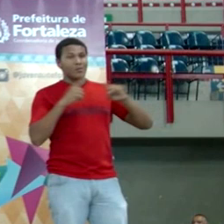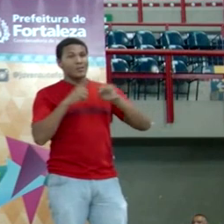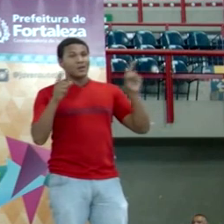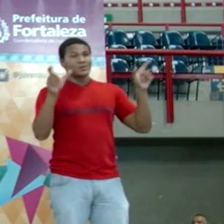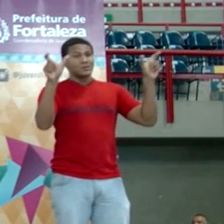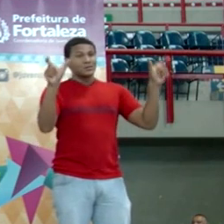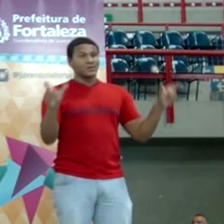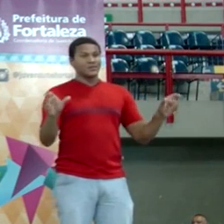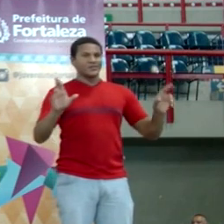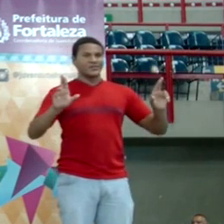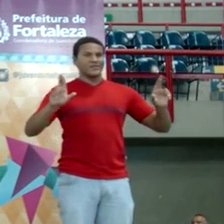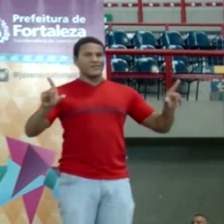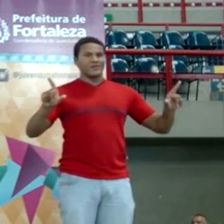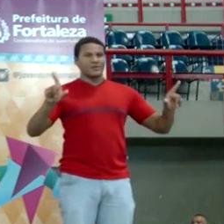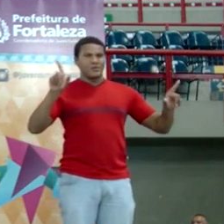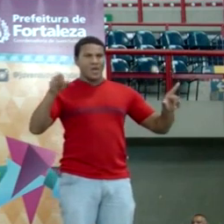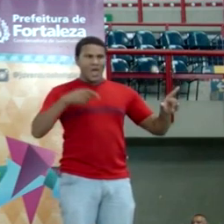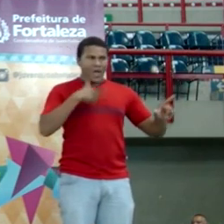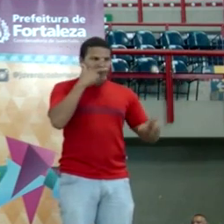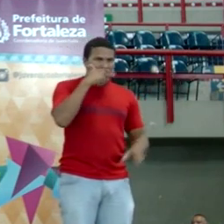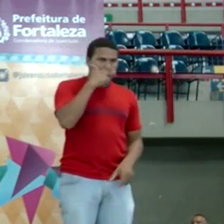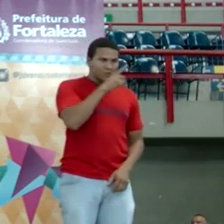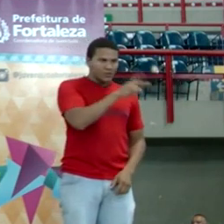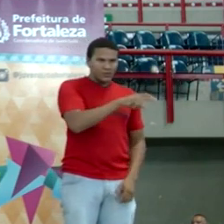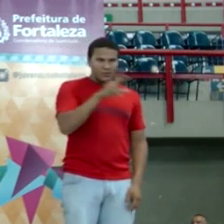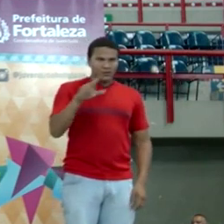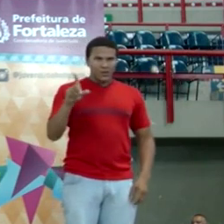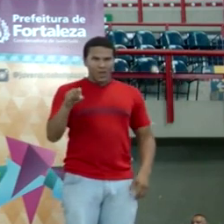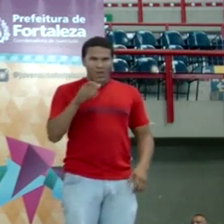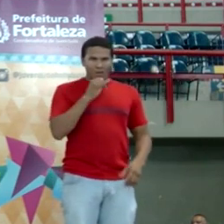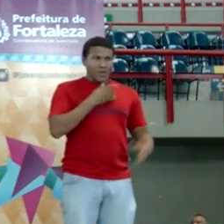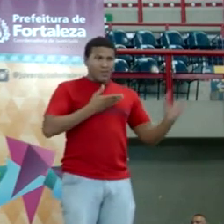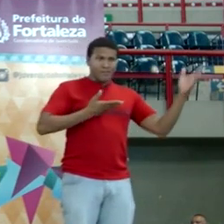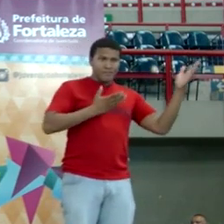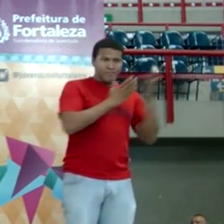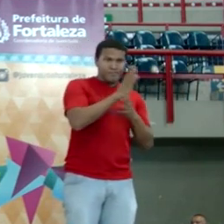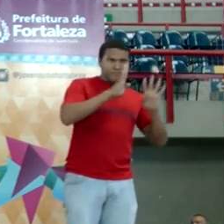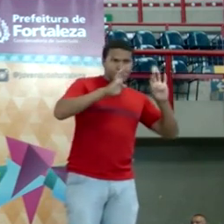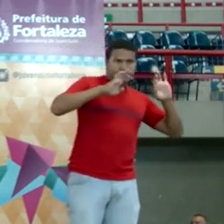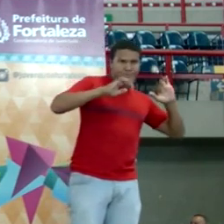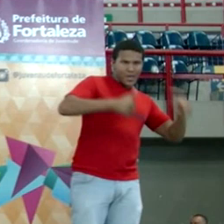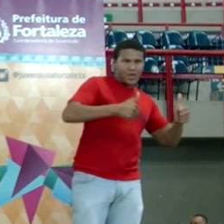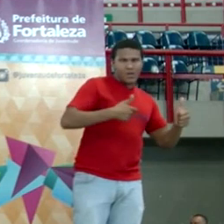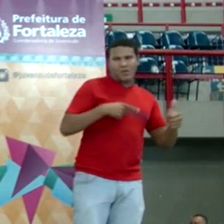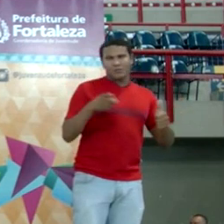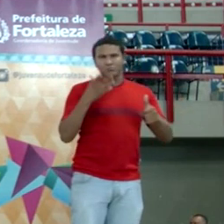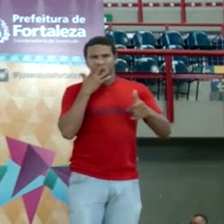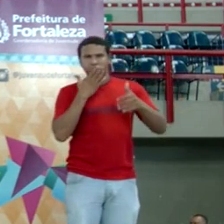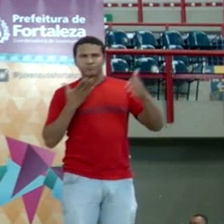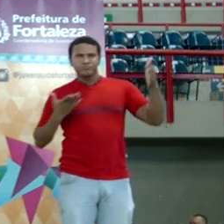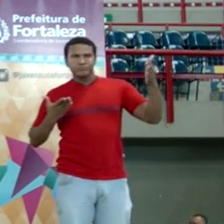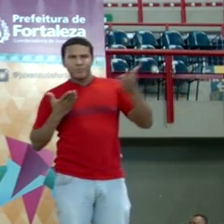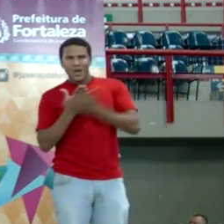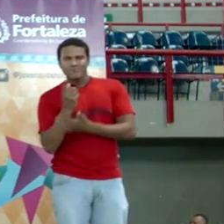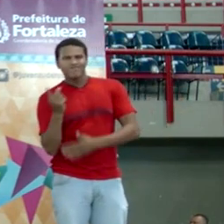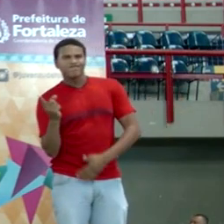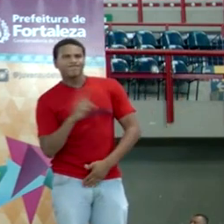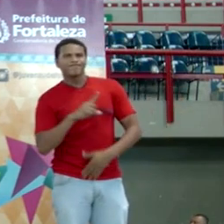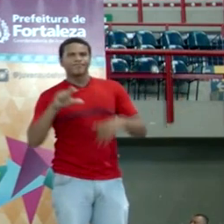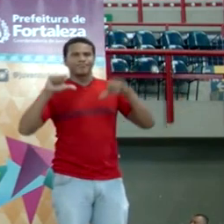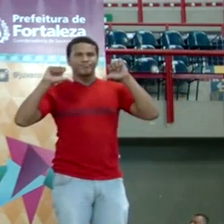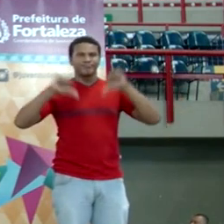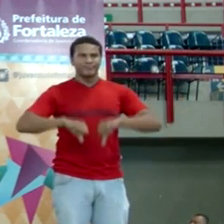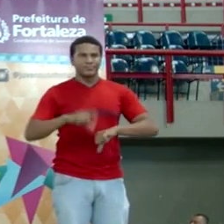coisas diferentes. Eu não estou analisando a chance dele se sair bem e a chance dele se sair mal. Se eu perguntar assim,